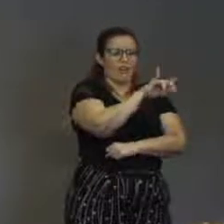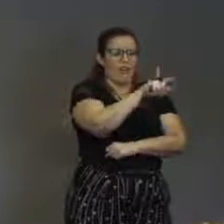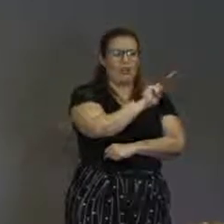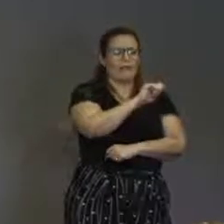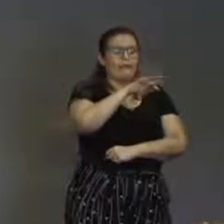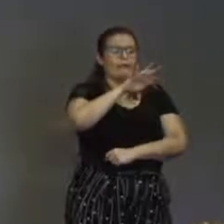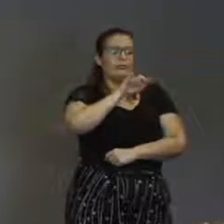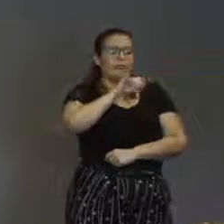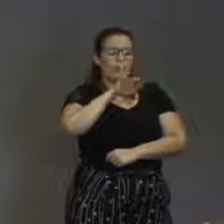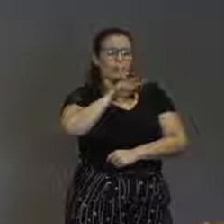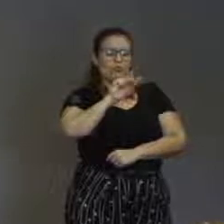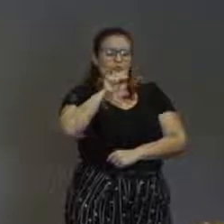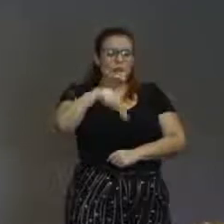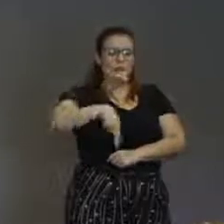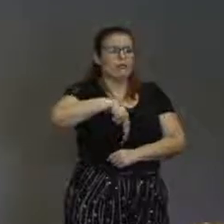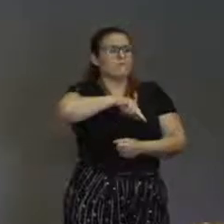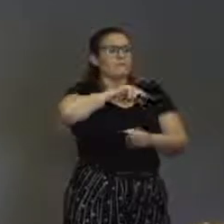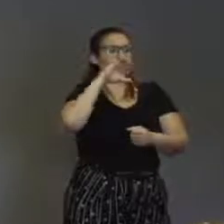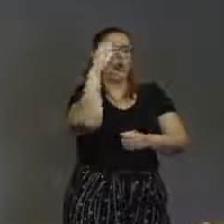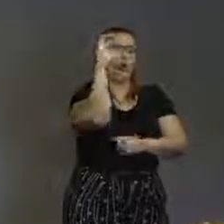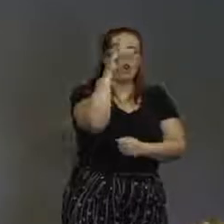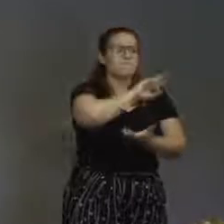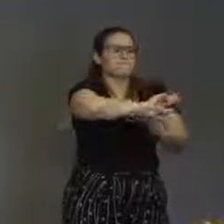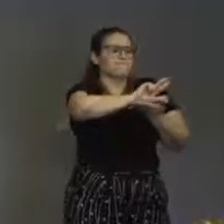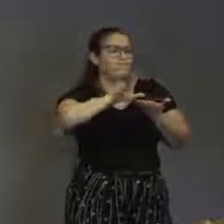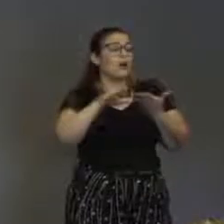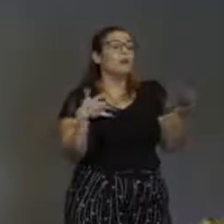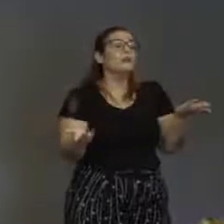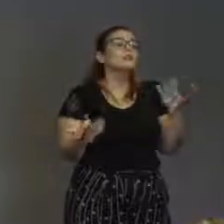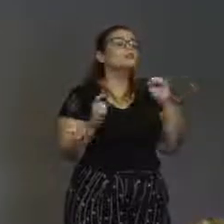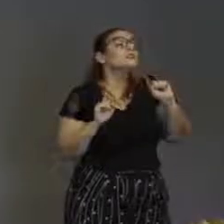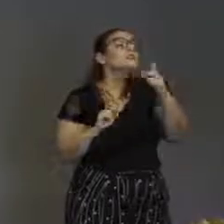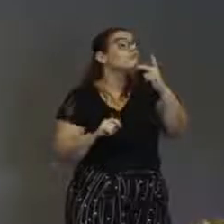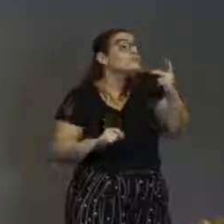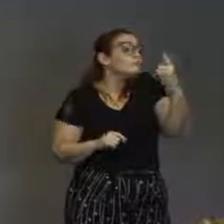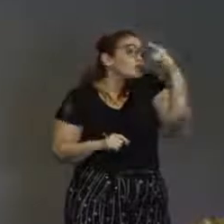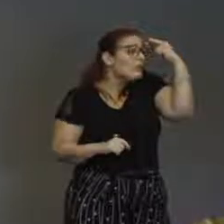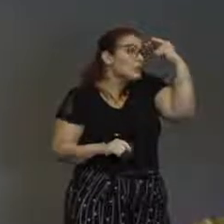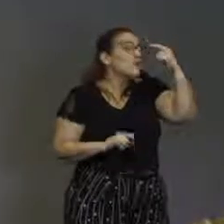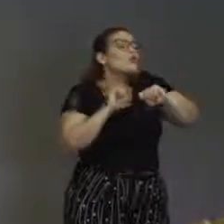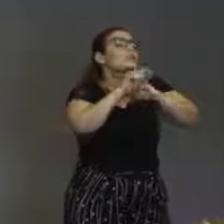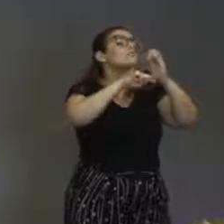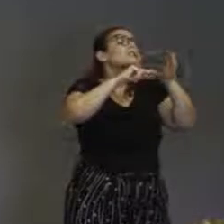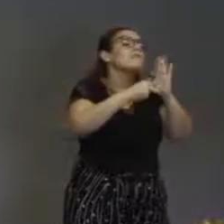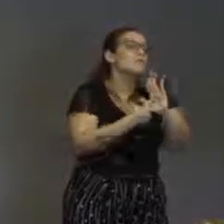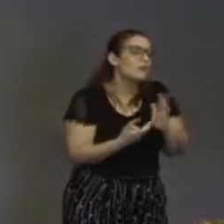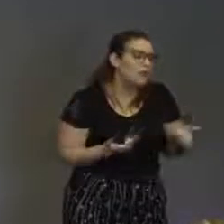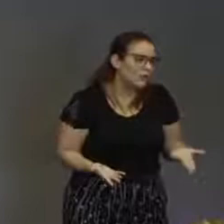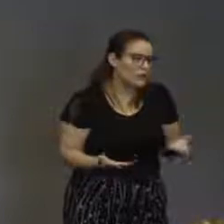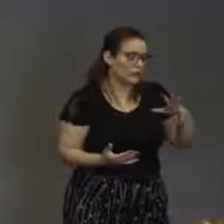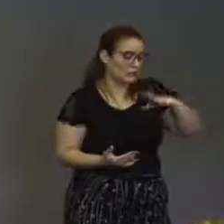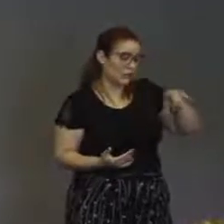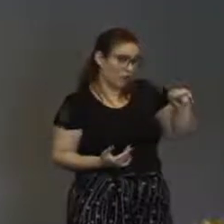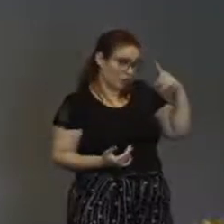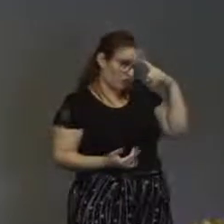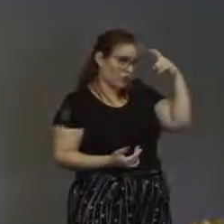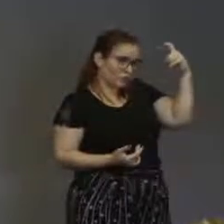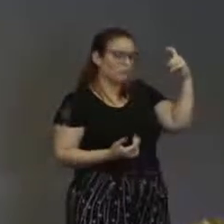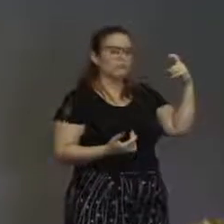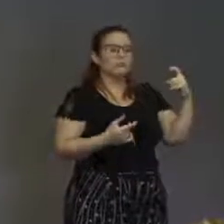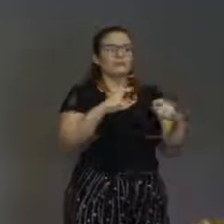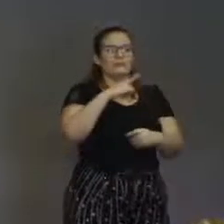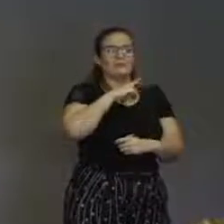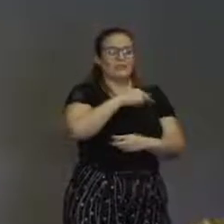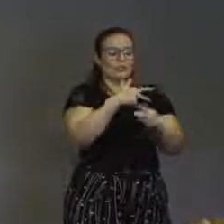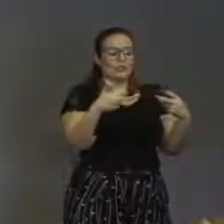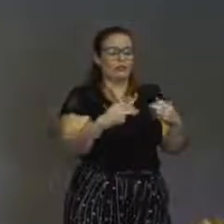Colômbia, para dizer, você que trabalha com a lógica de cidade criativa, o que é isso para você? E a gente percebeu que havia 3 eixos muito importantes,